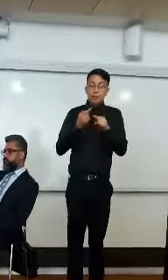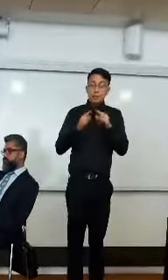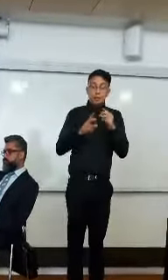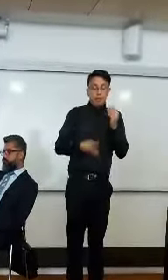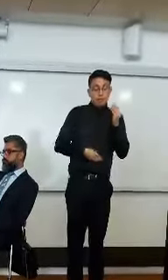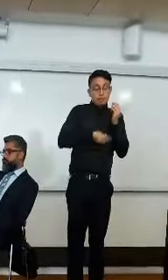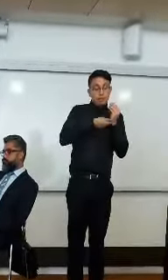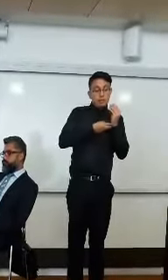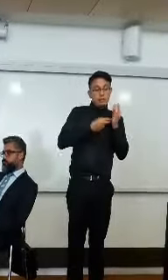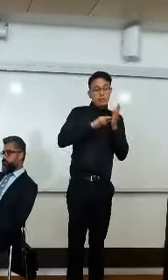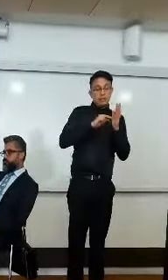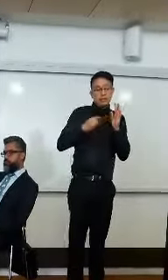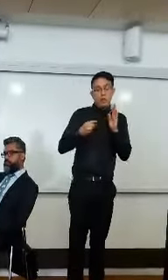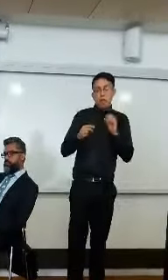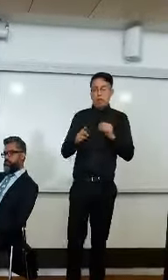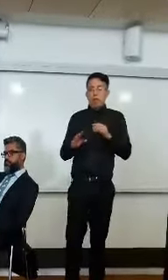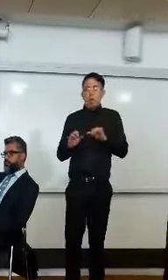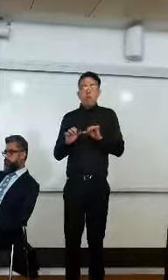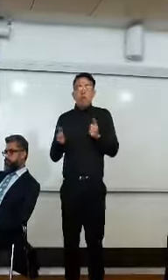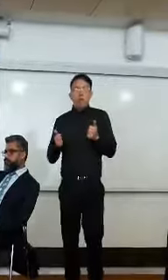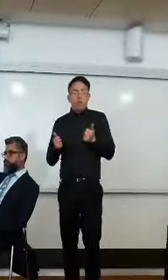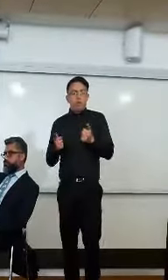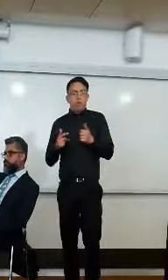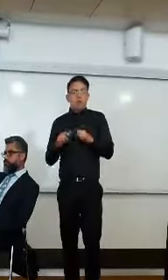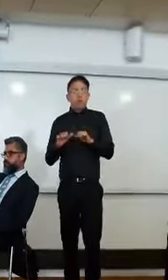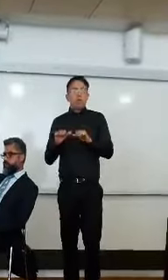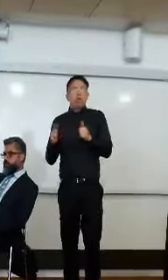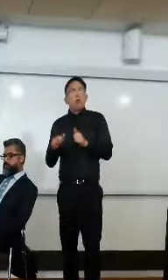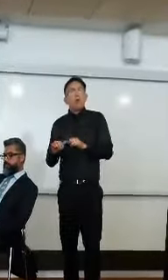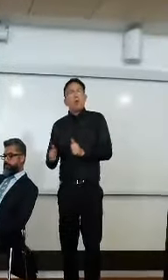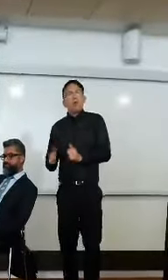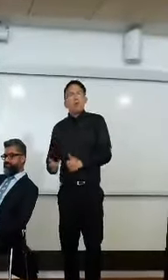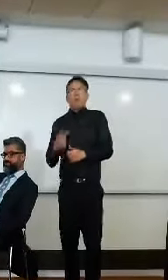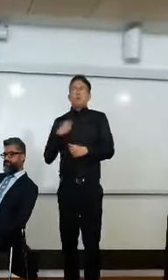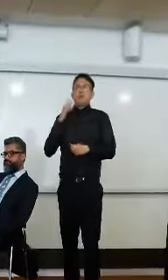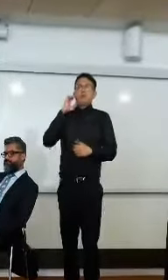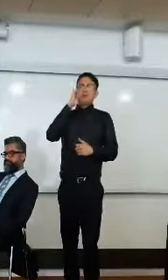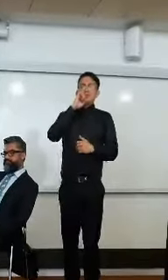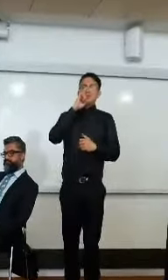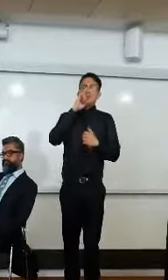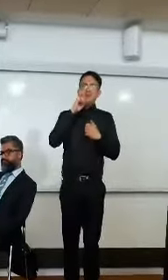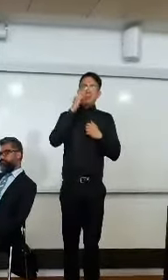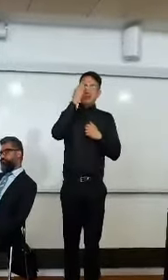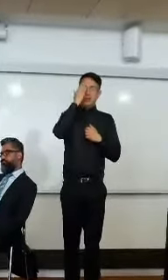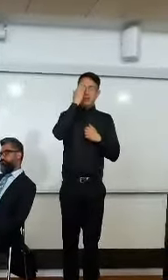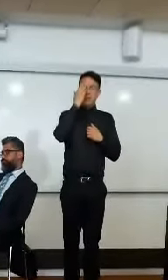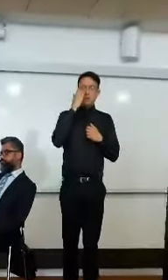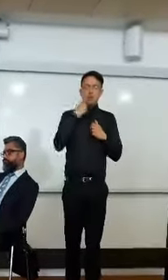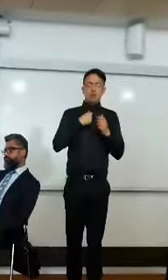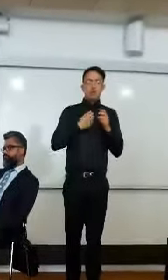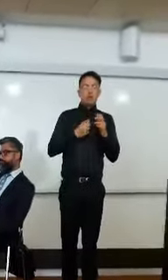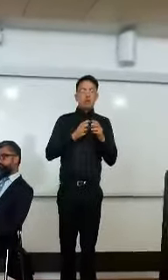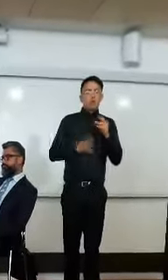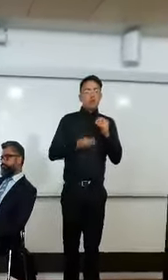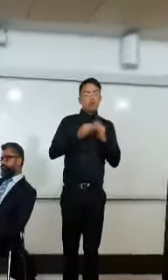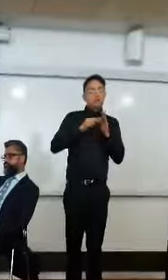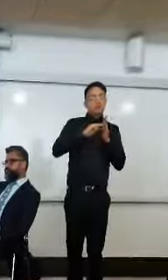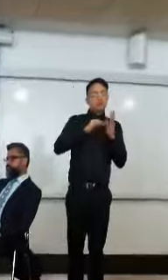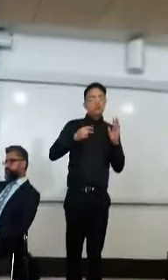técnico necesita un cómo de ese cómo, y es listo, ahí dicen que en el anexo técnico que